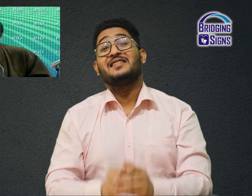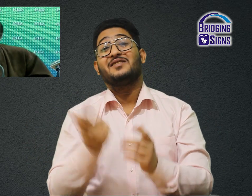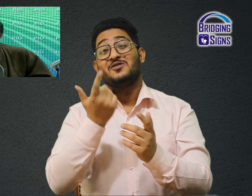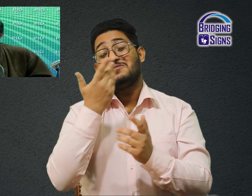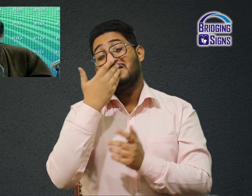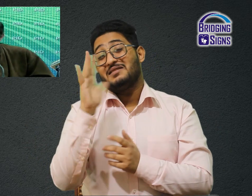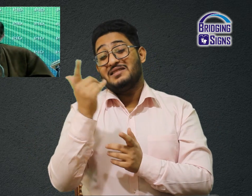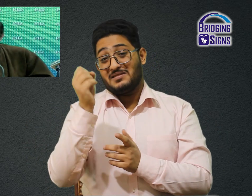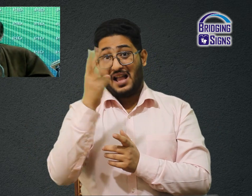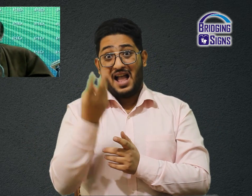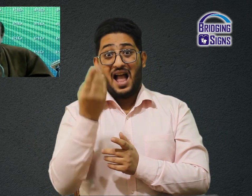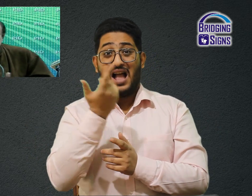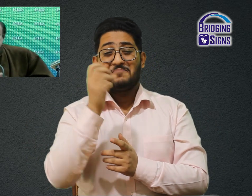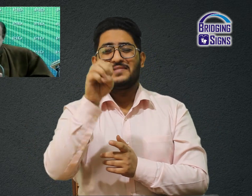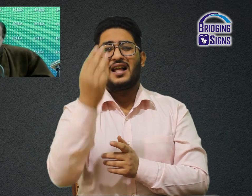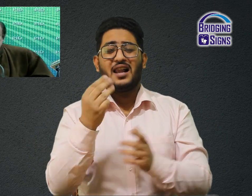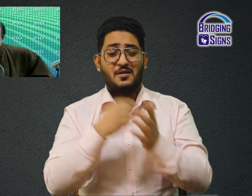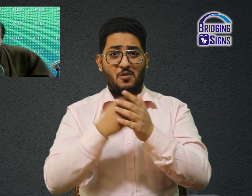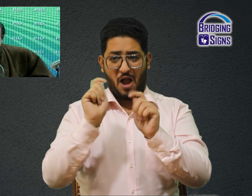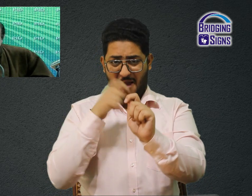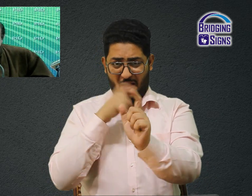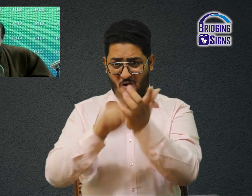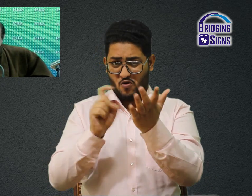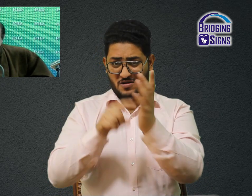जनरेशन, चूंकि मैं